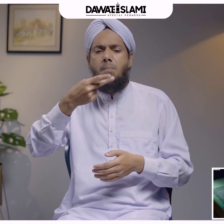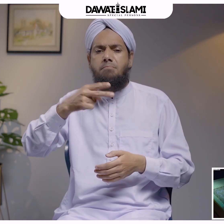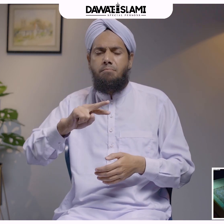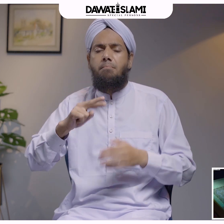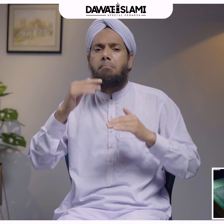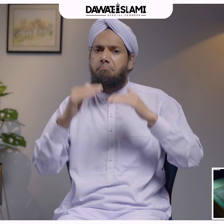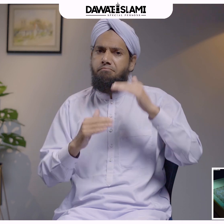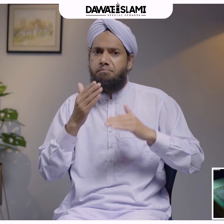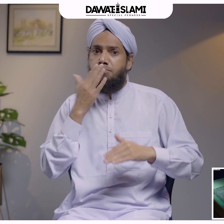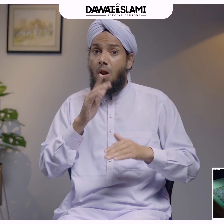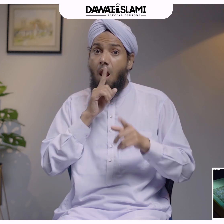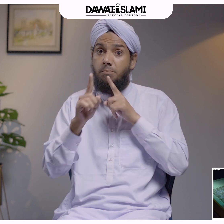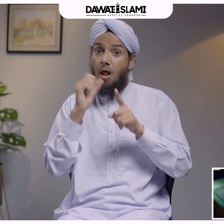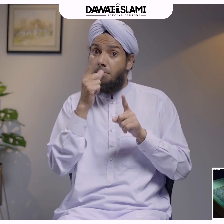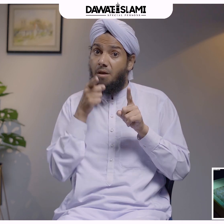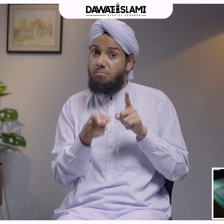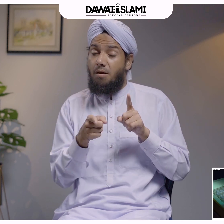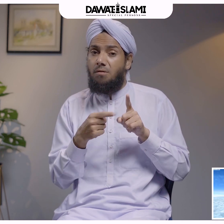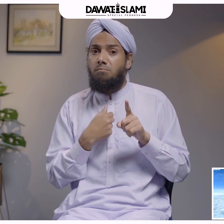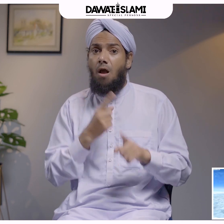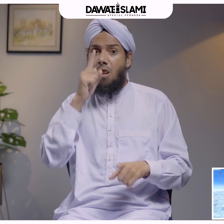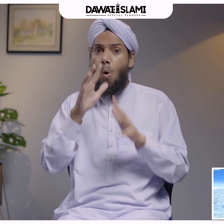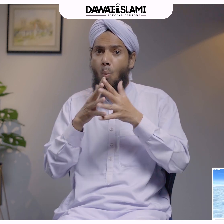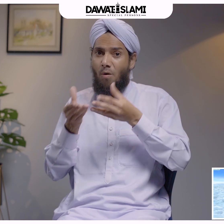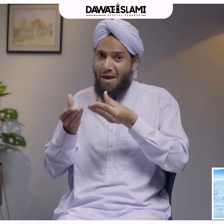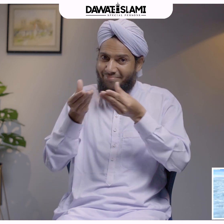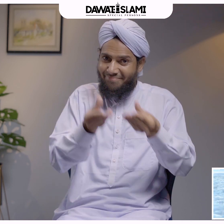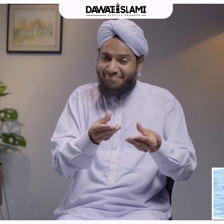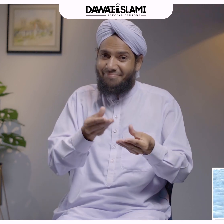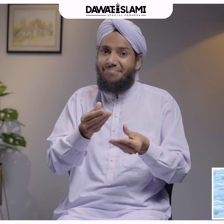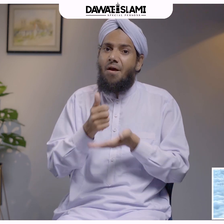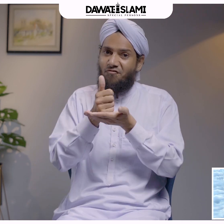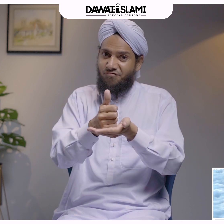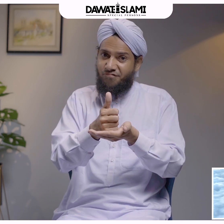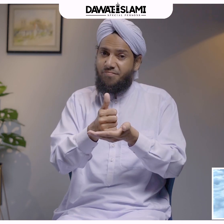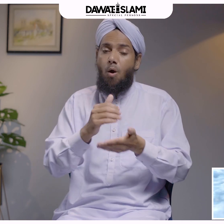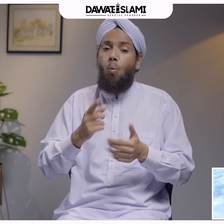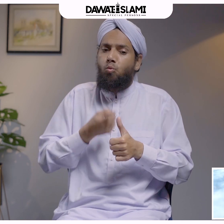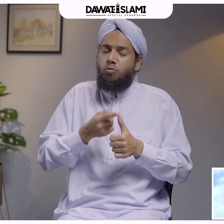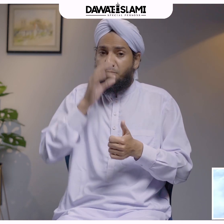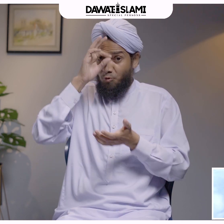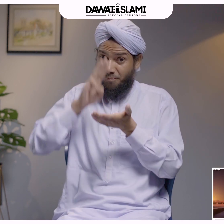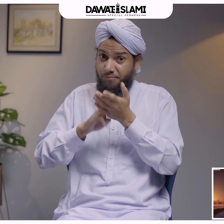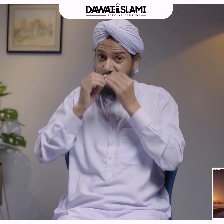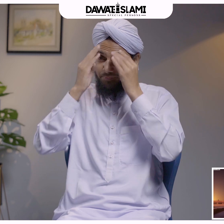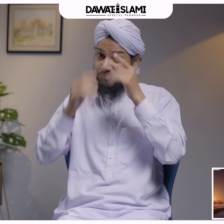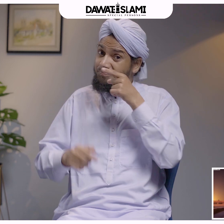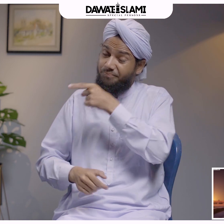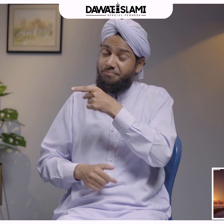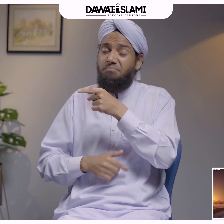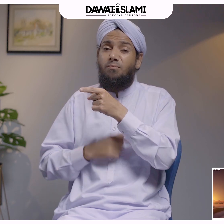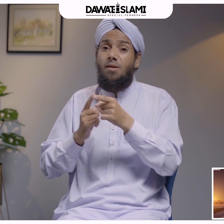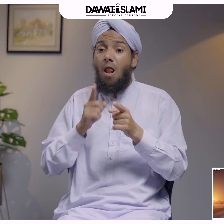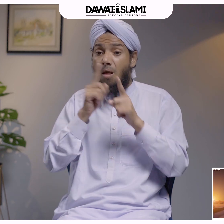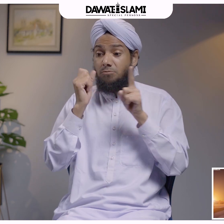شہر رمضان الذی انزل فیہ القرآن، رمضان کا مہینہ ہے جس میں قرآن نازل کیا گیا، اور خود نبی